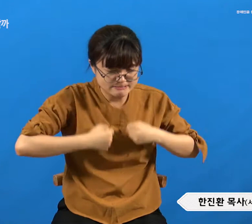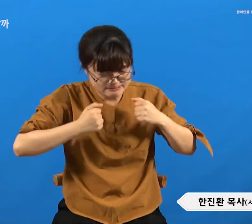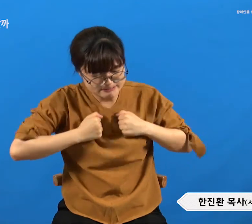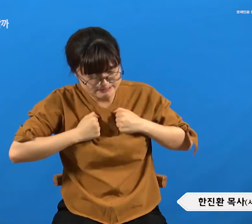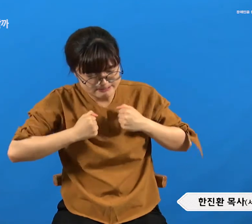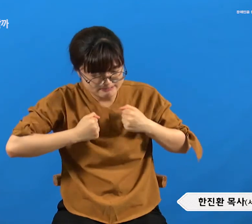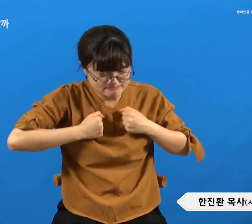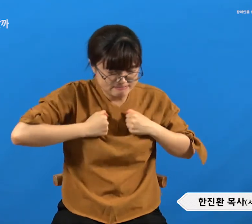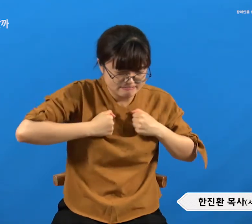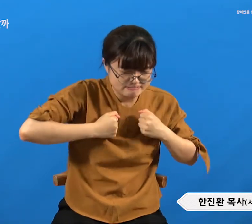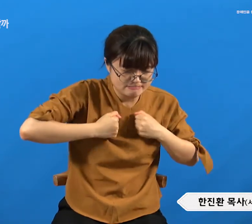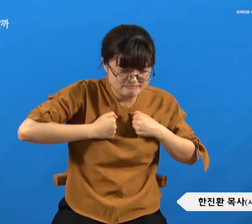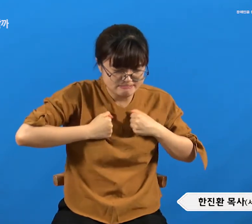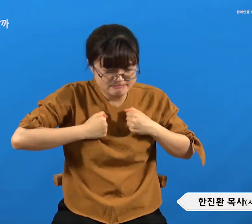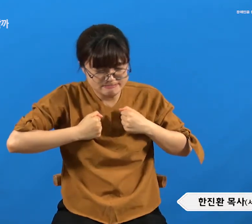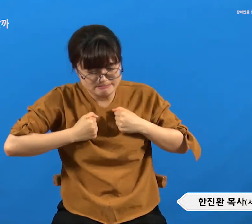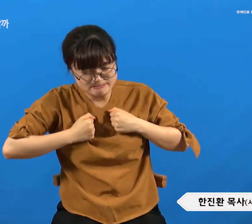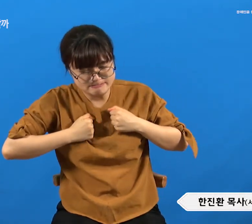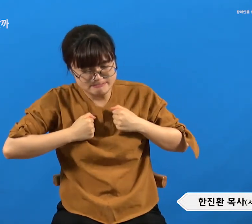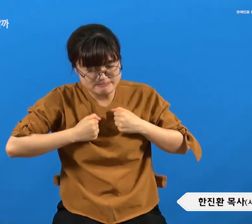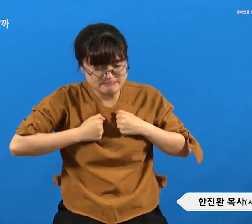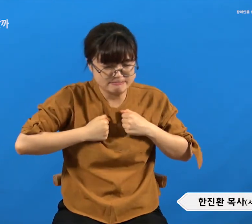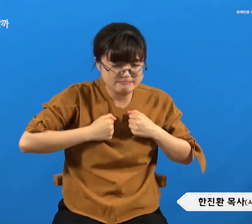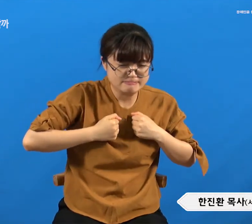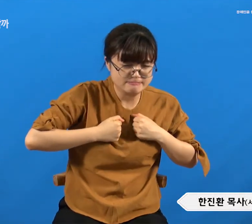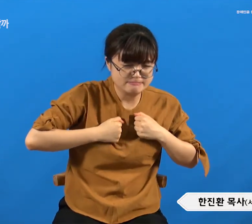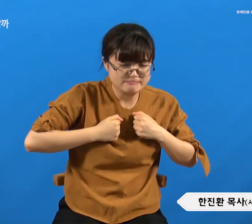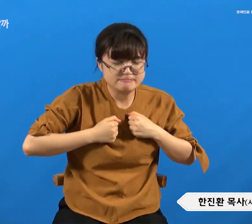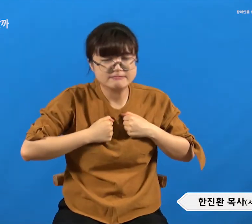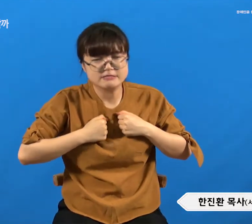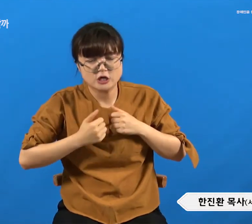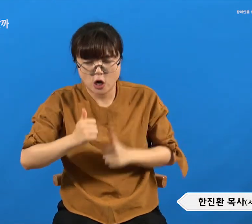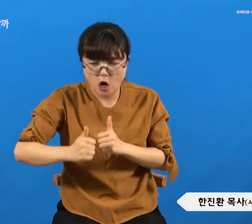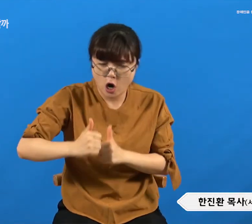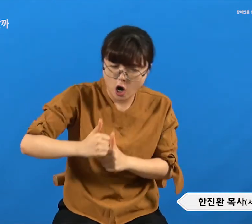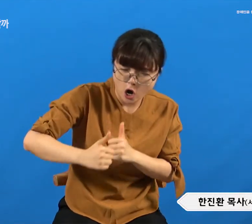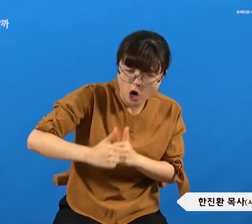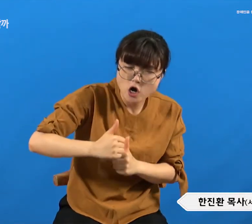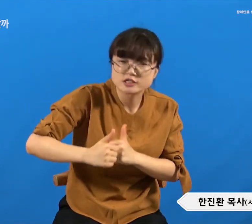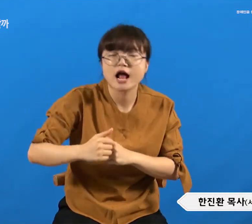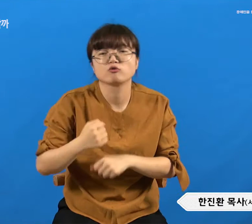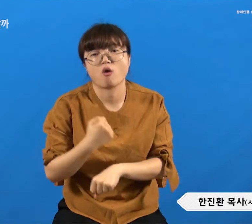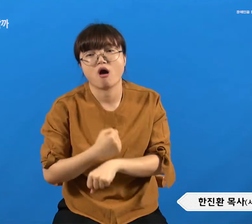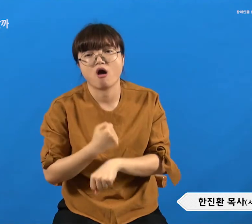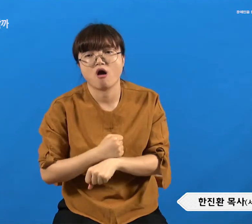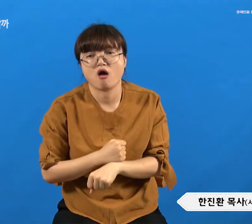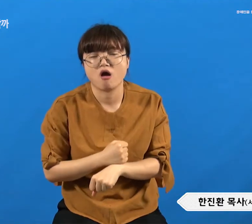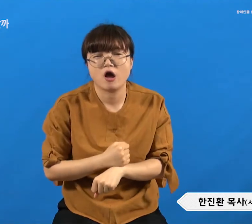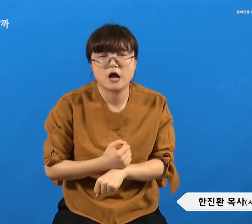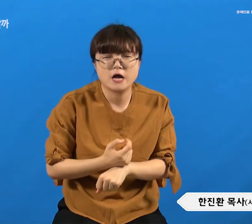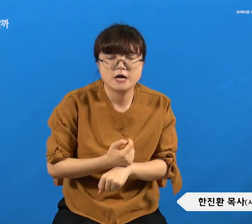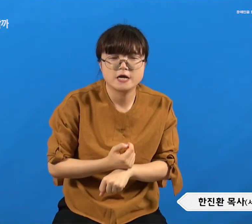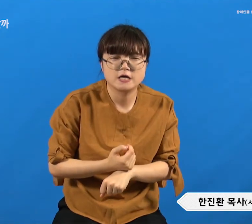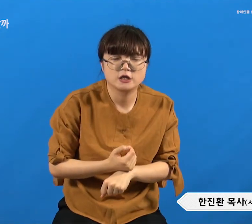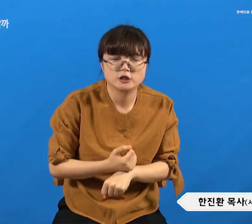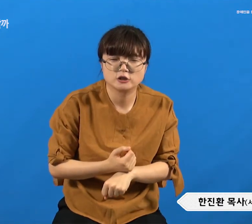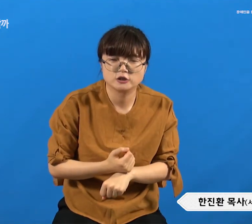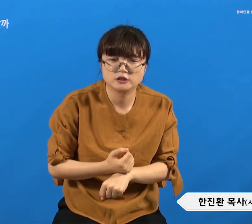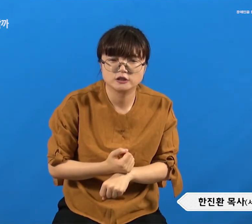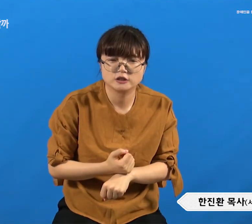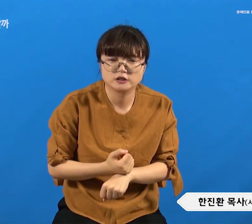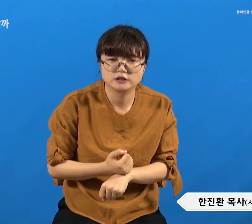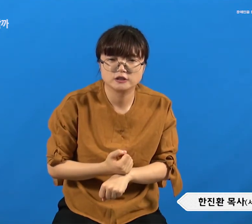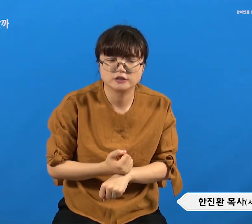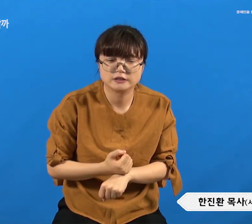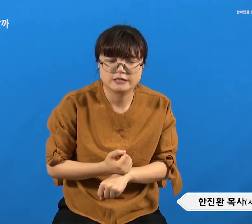위해서 정신없이 뜁니다. 때로는 피 터지게 경쟁도 합니다. 때로는 그냥 쫓고 쫓기면서